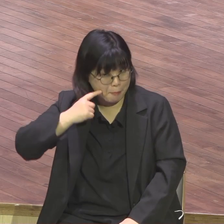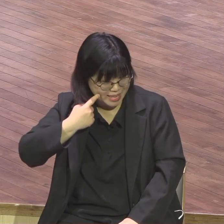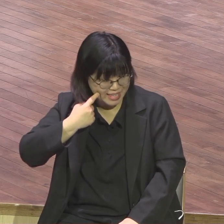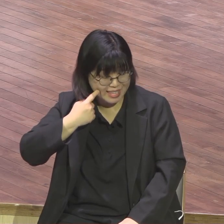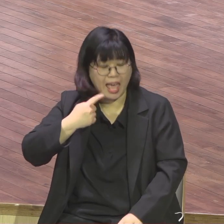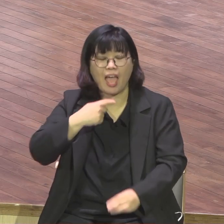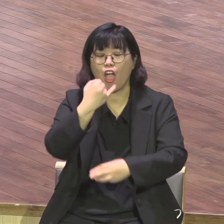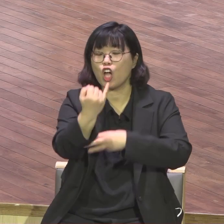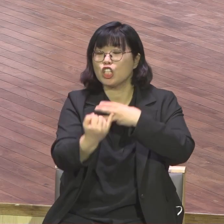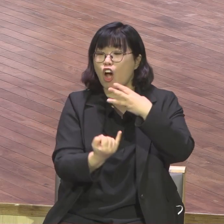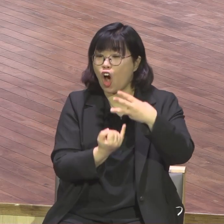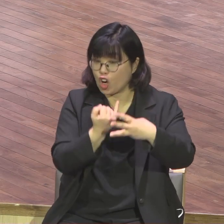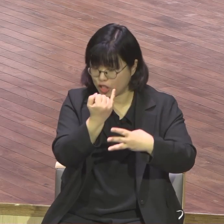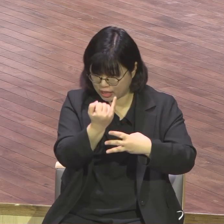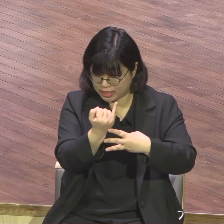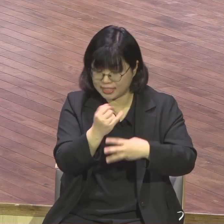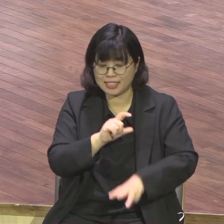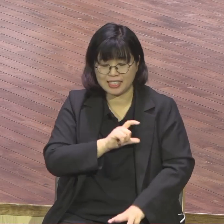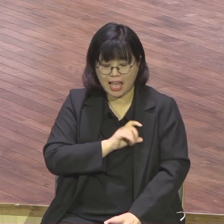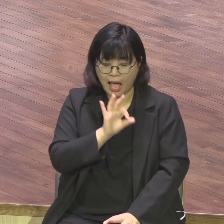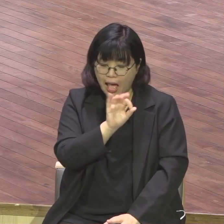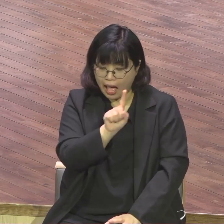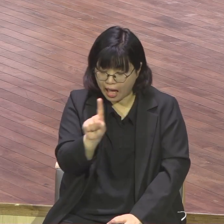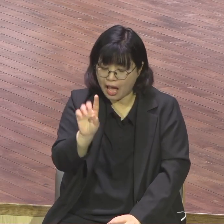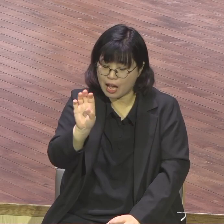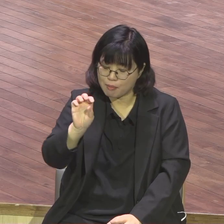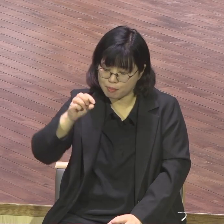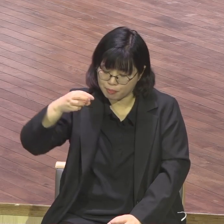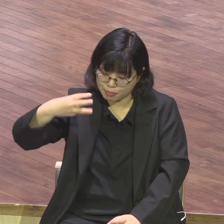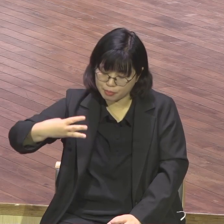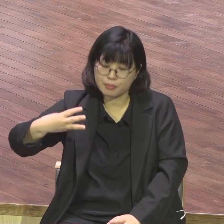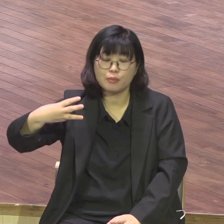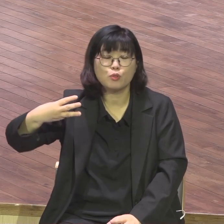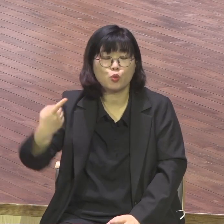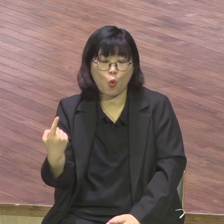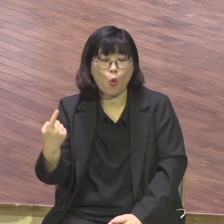미의 여신 이름이 아프로디테입니다.